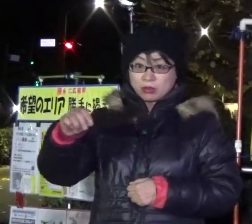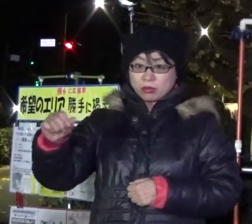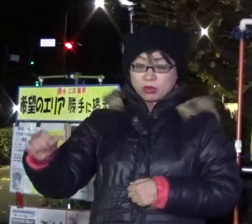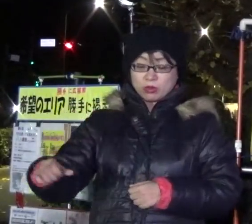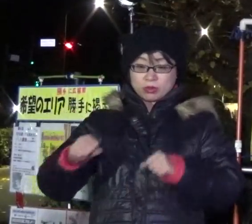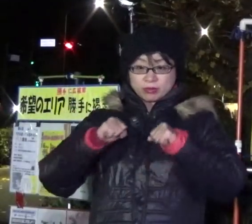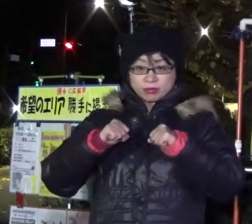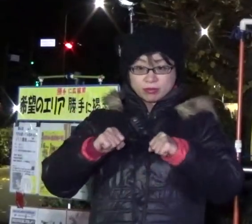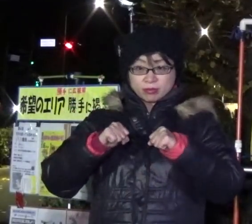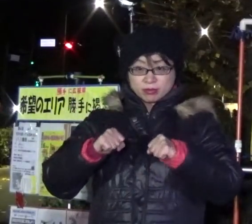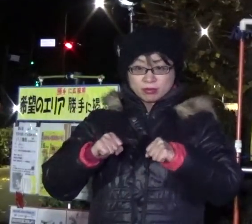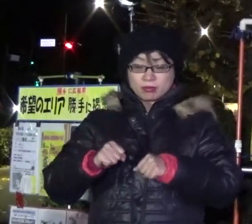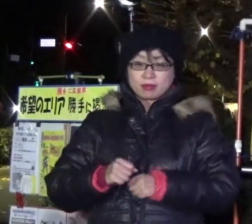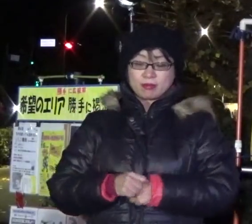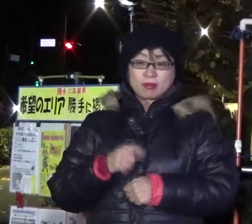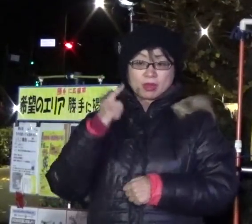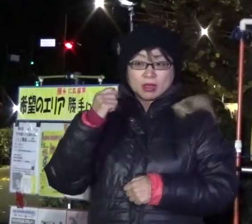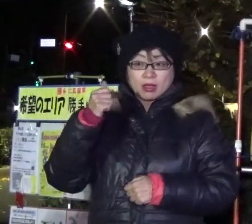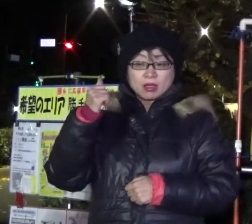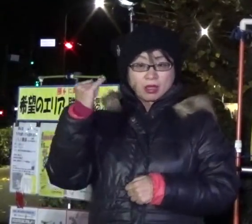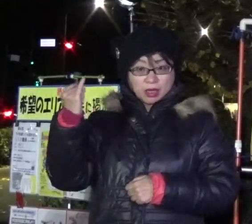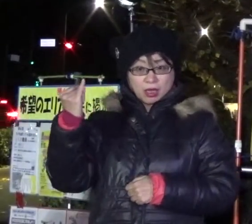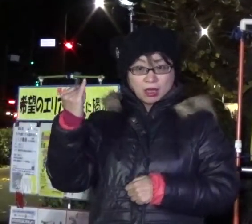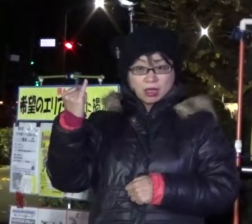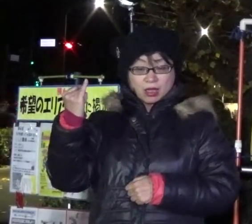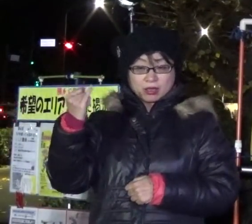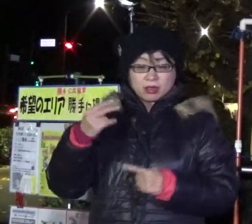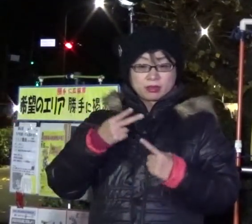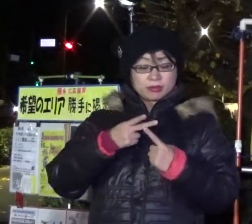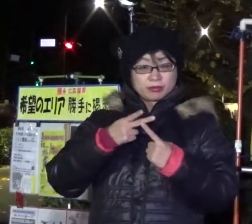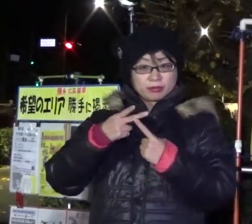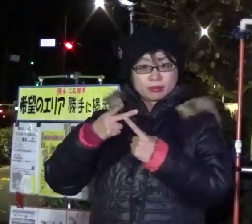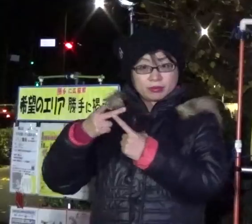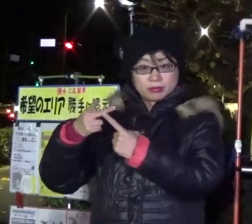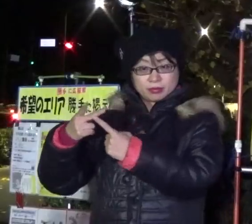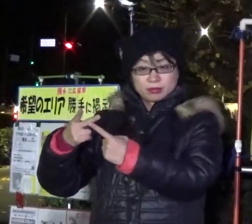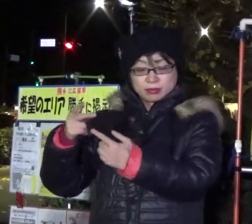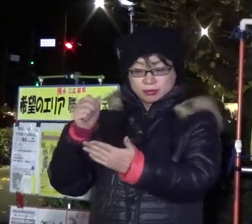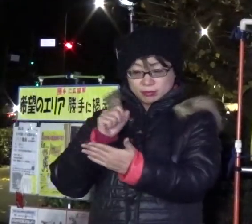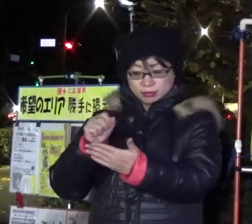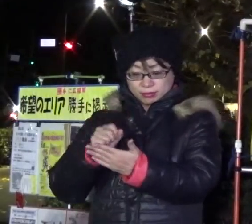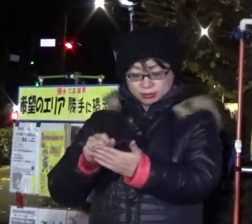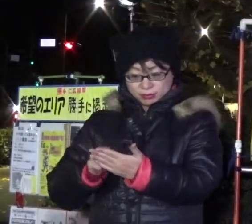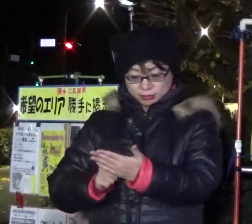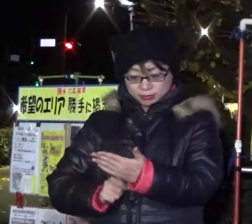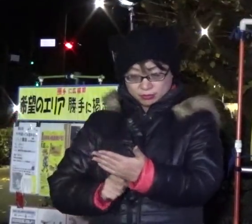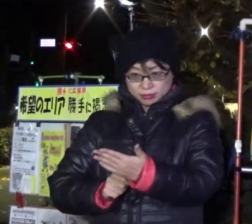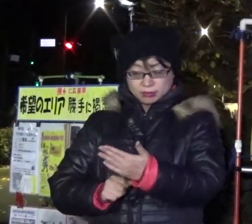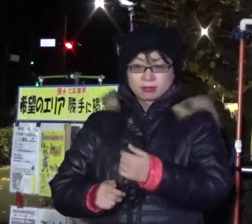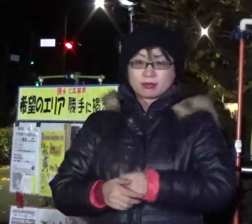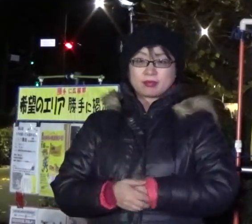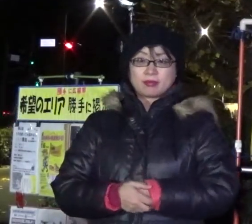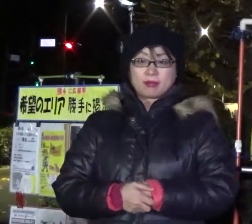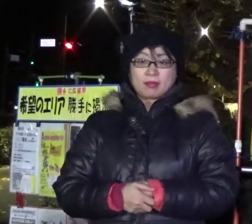人、母に宛てたる手紙書きたり、